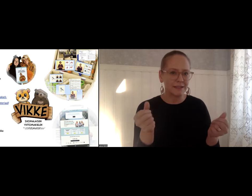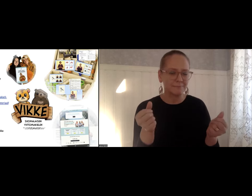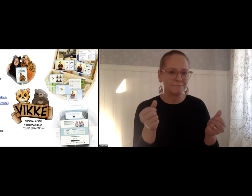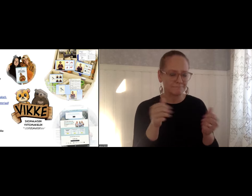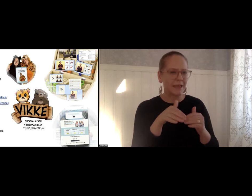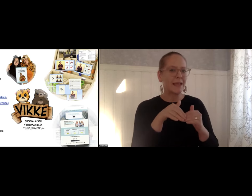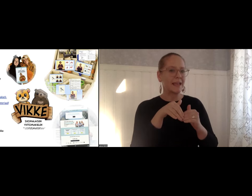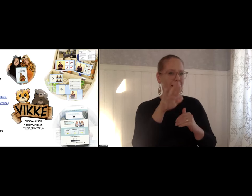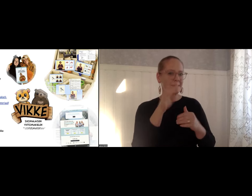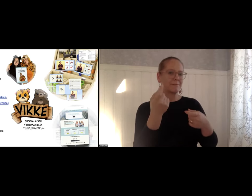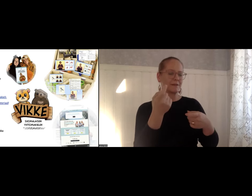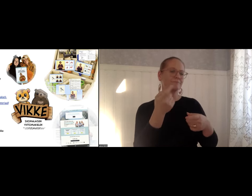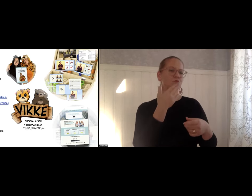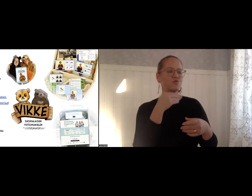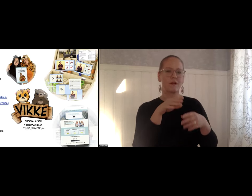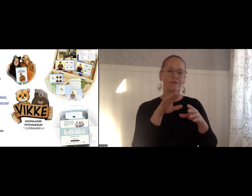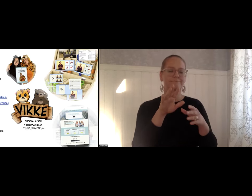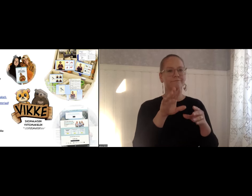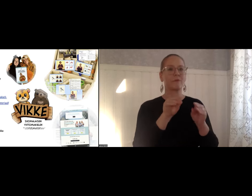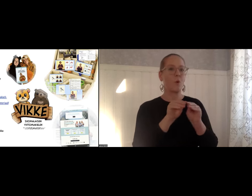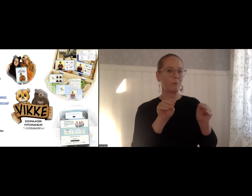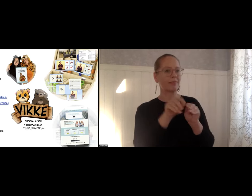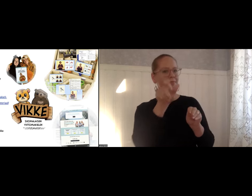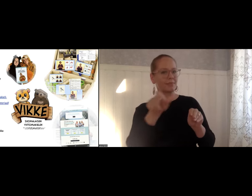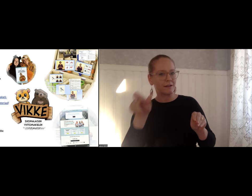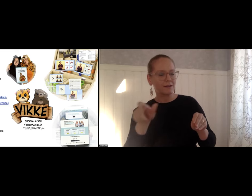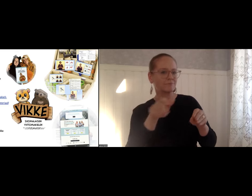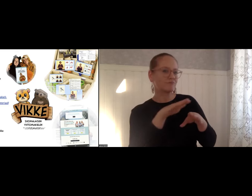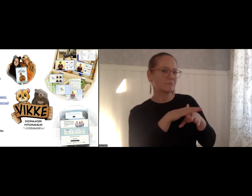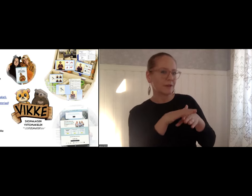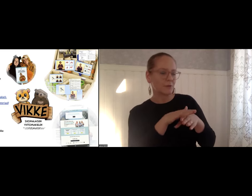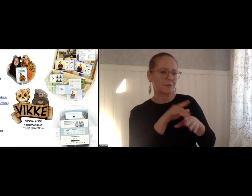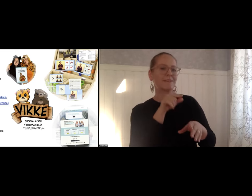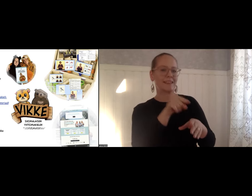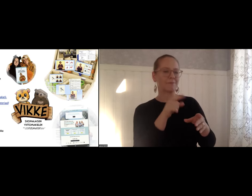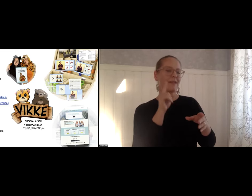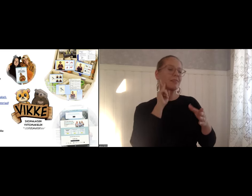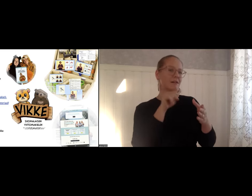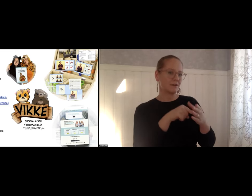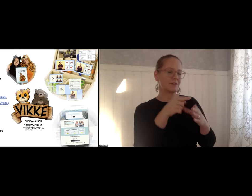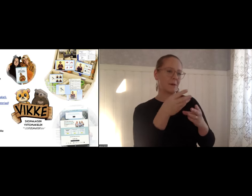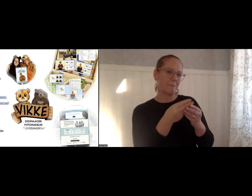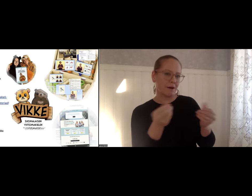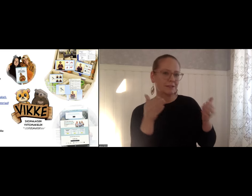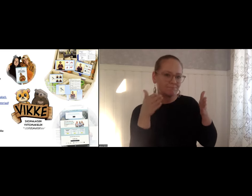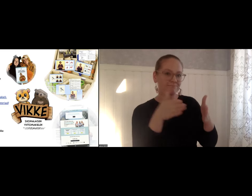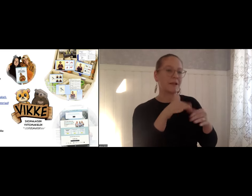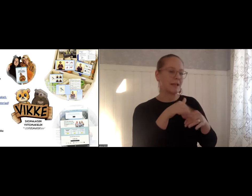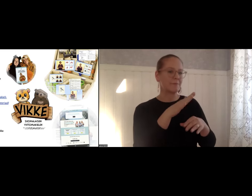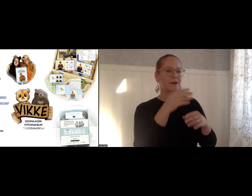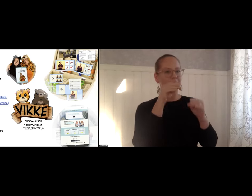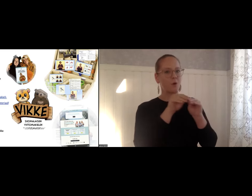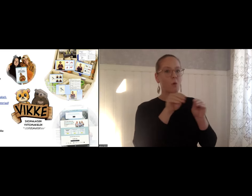Ja tähän mennessä tätä harjoitusmateriaalia ovat käyttäneet ehkä enemmän opettajat, suomalaisen